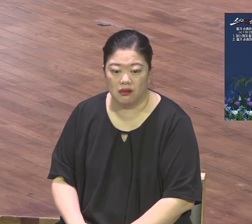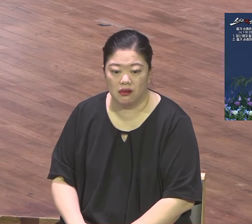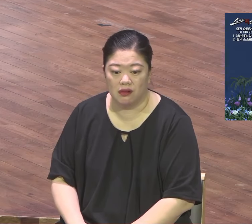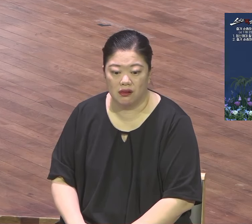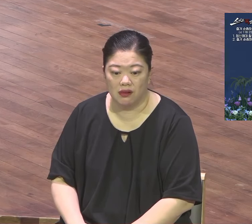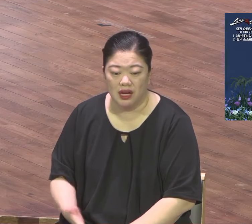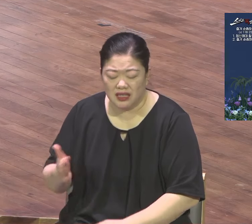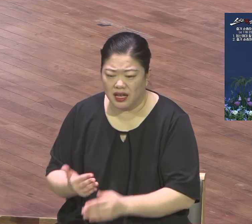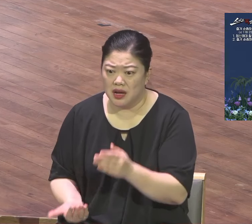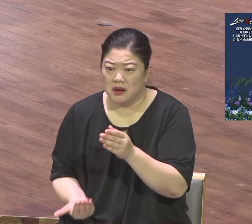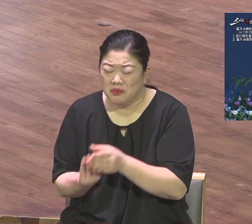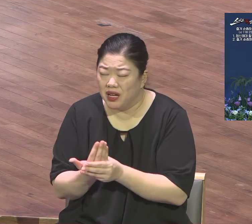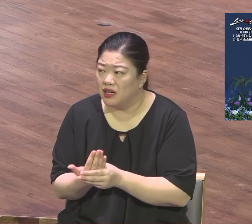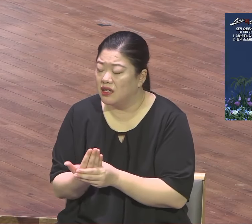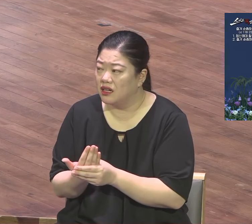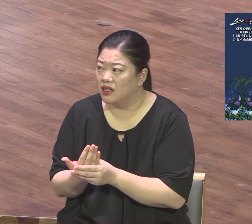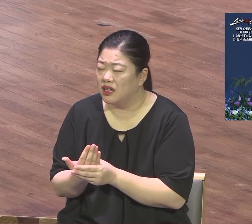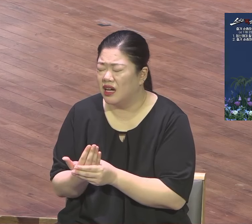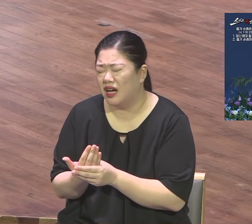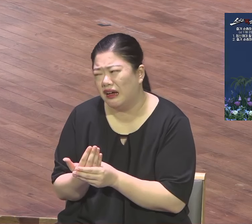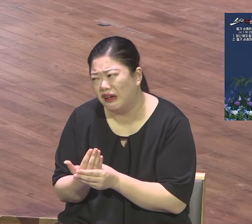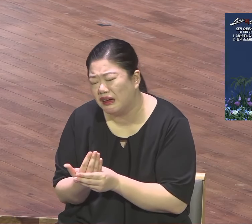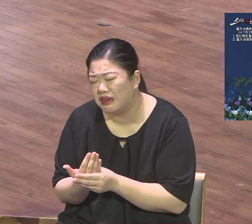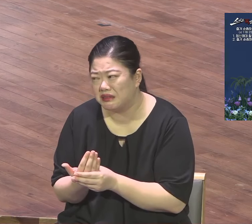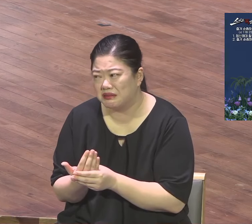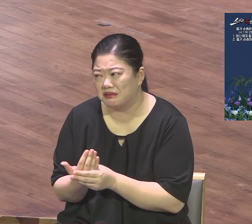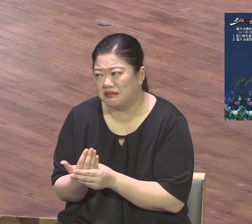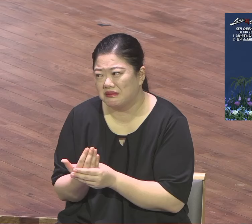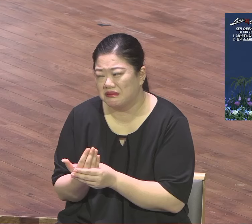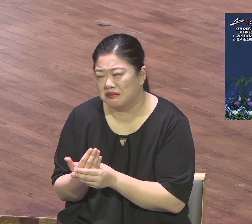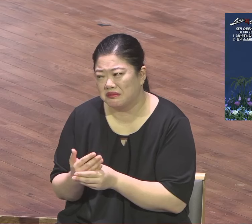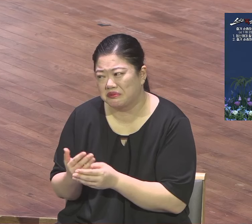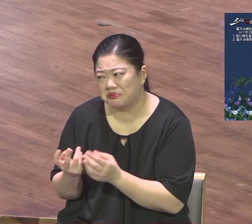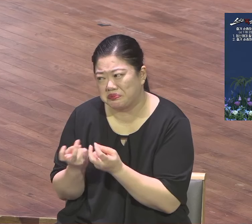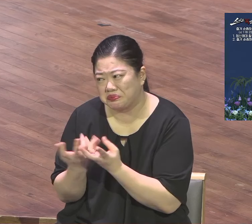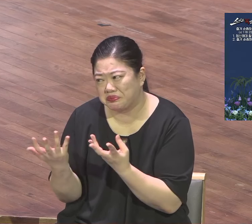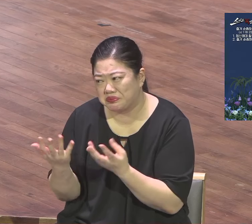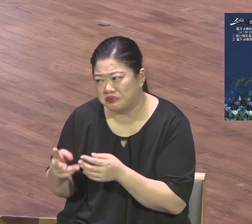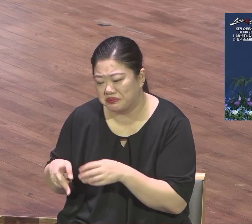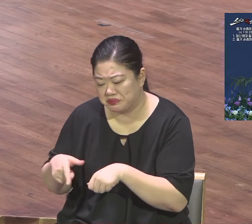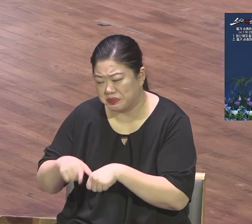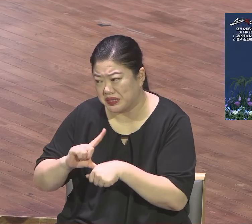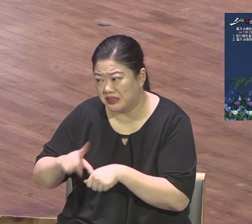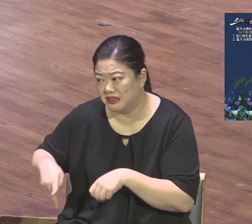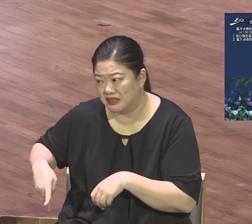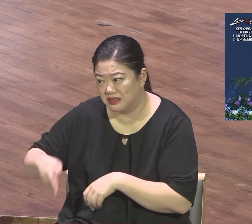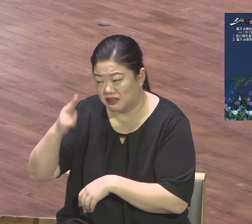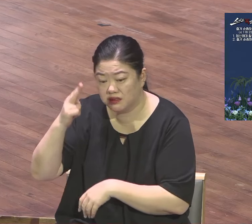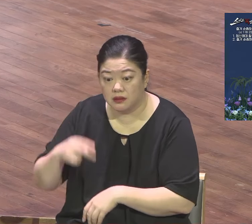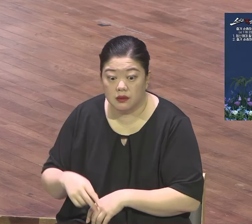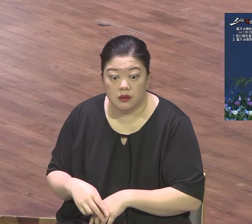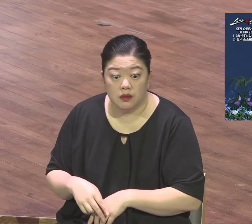아버지 하나님은 긍휼을 베풀어 주신다. 긍휼을 베풀어 주세요.